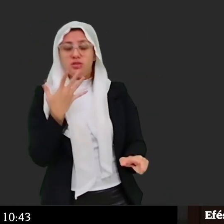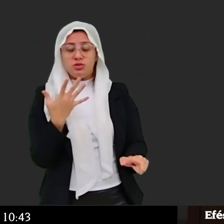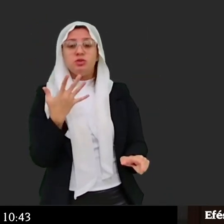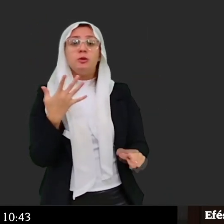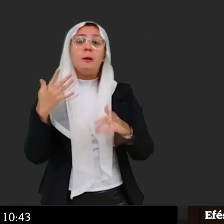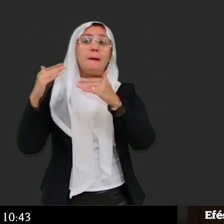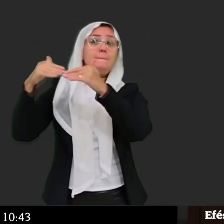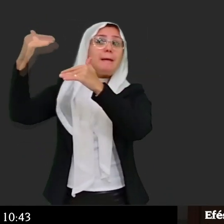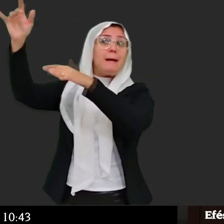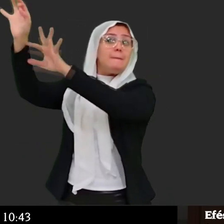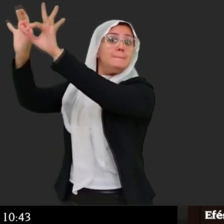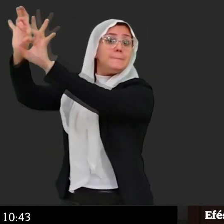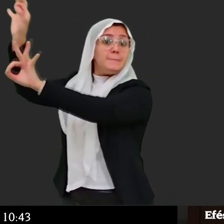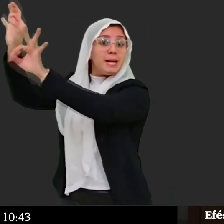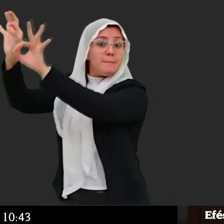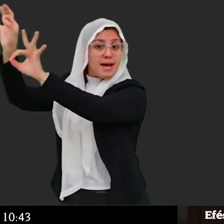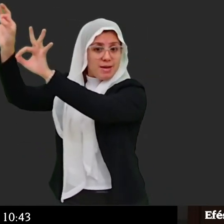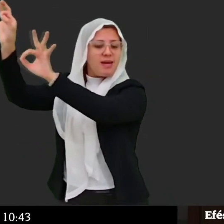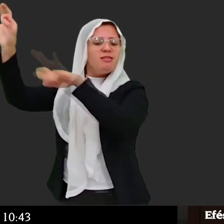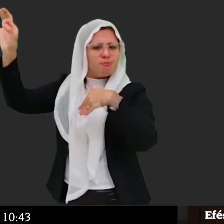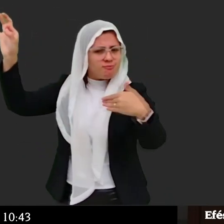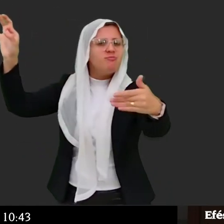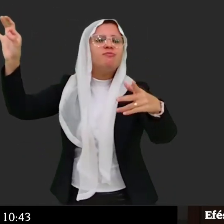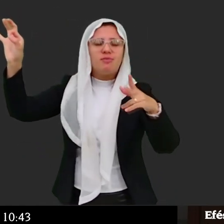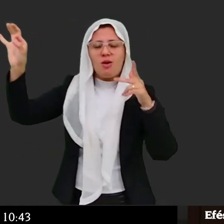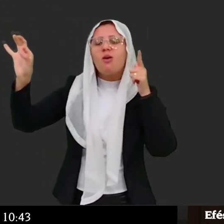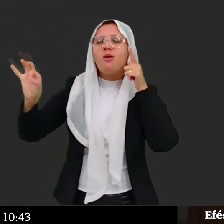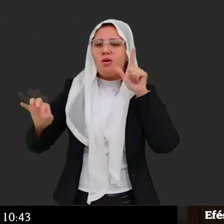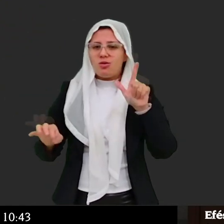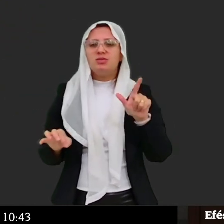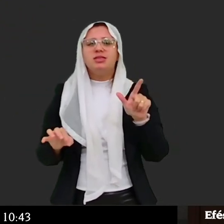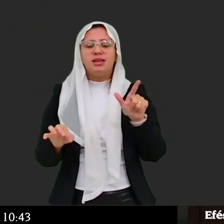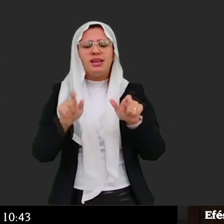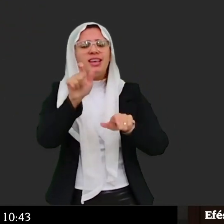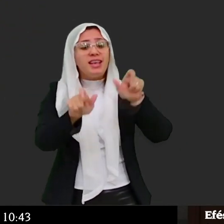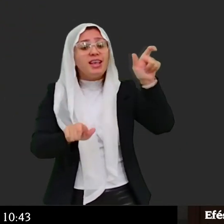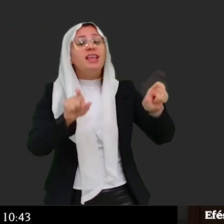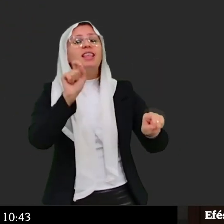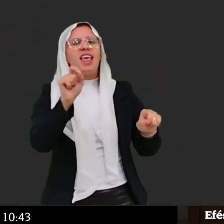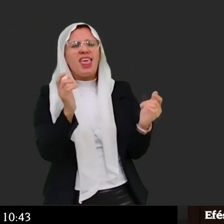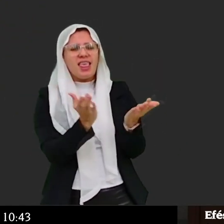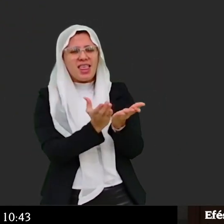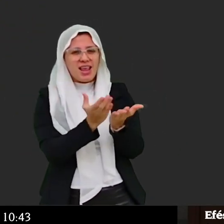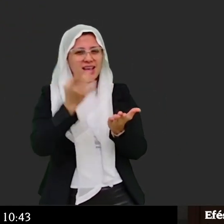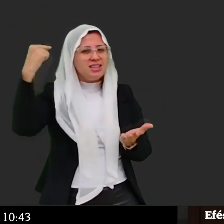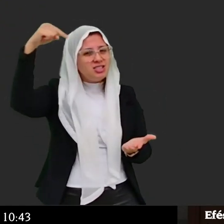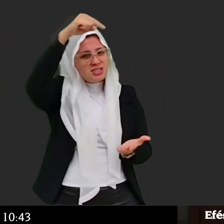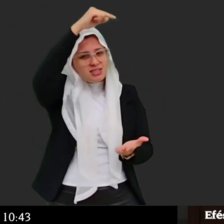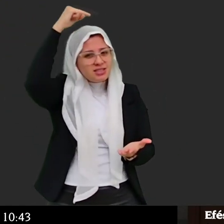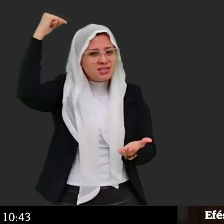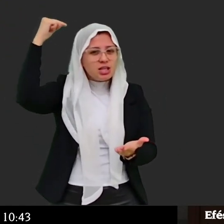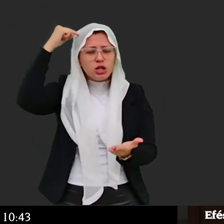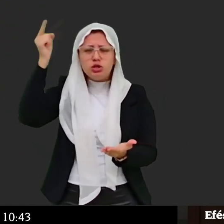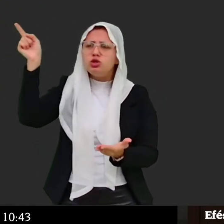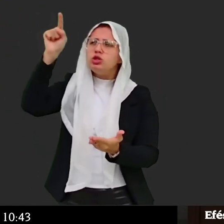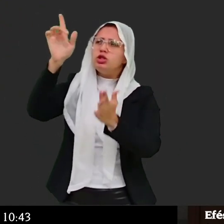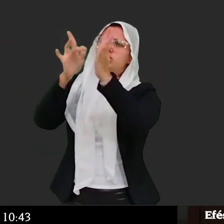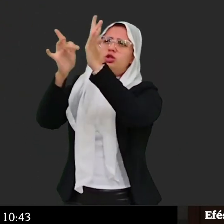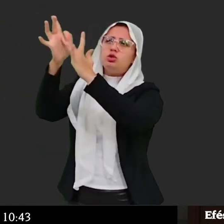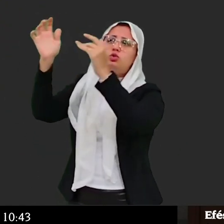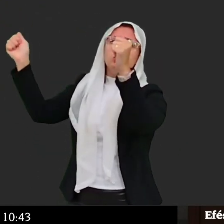tem reservado para todos os seus santos, que Ele tem feito em Jesus Cristo, seu